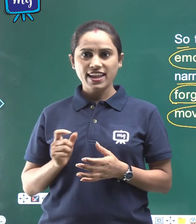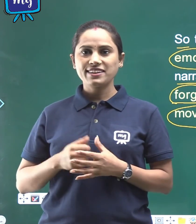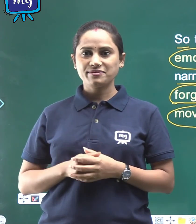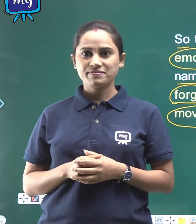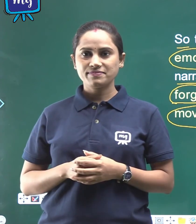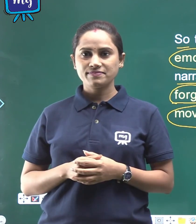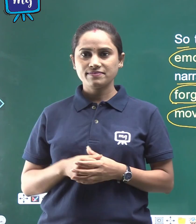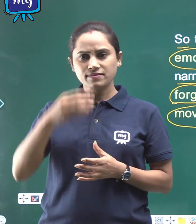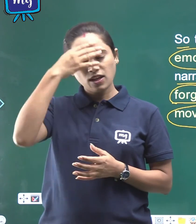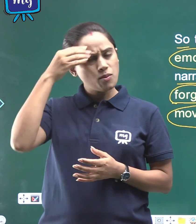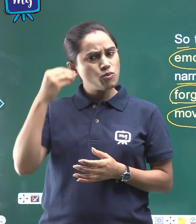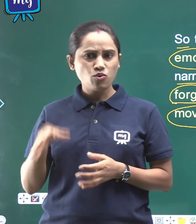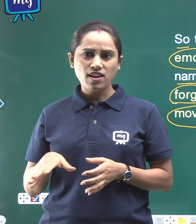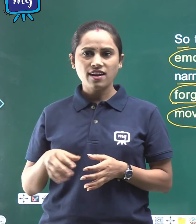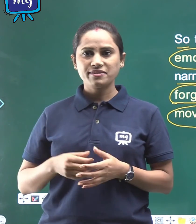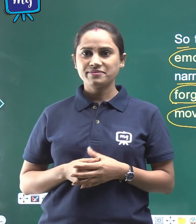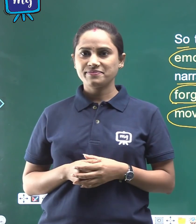Forget, भूलना.